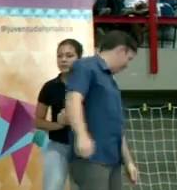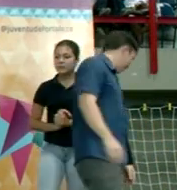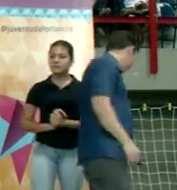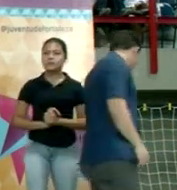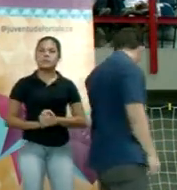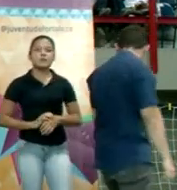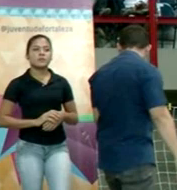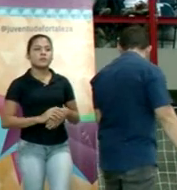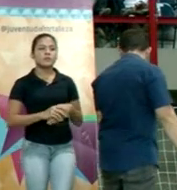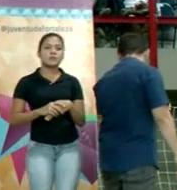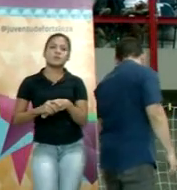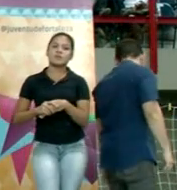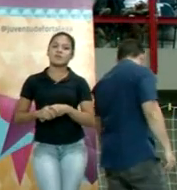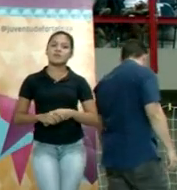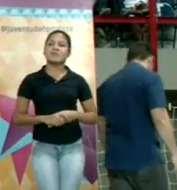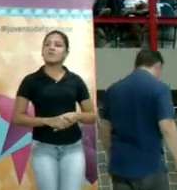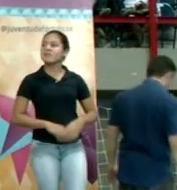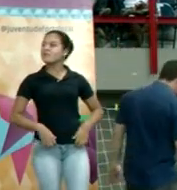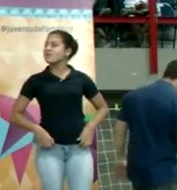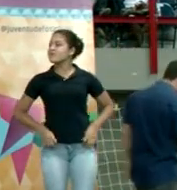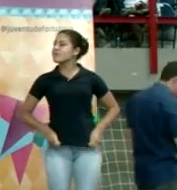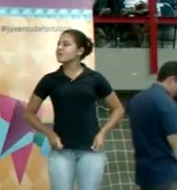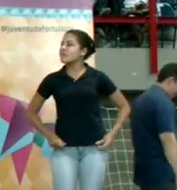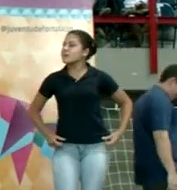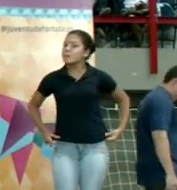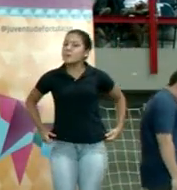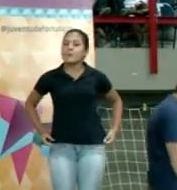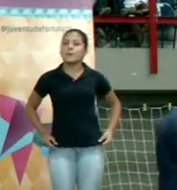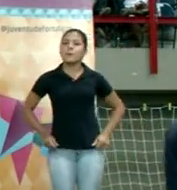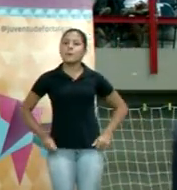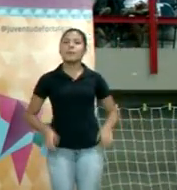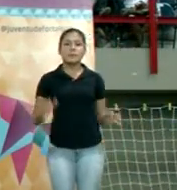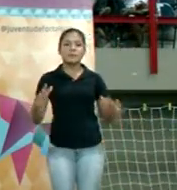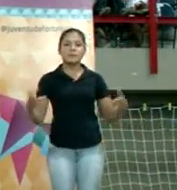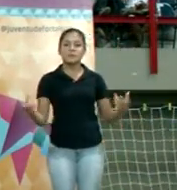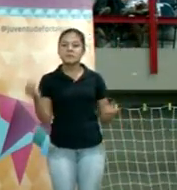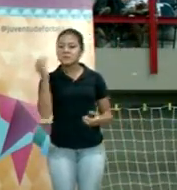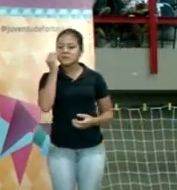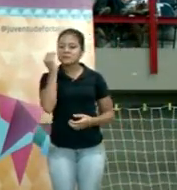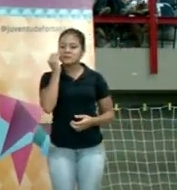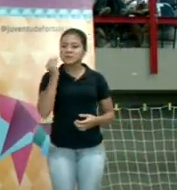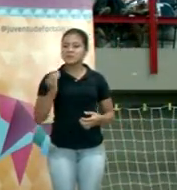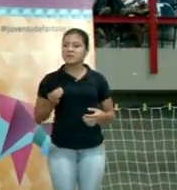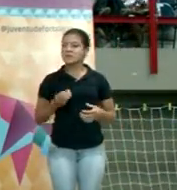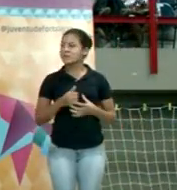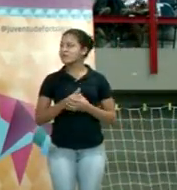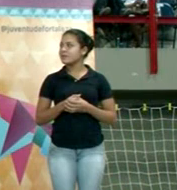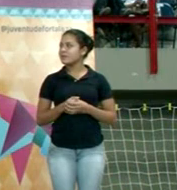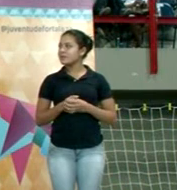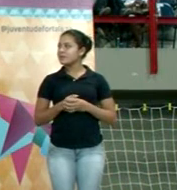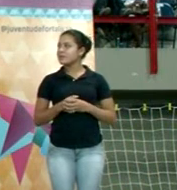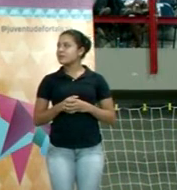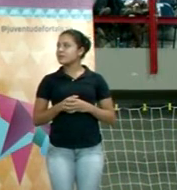vez? Que nem a galera faz na torcida no estádio? Não. Vamos tentar? Vamos